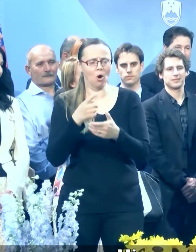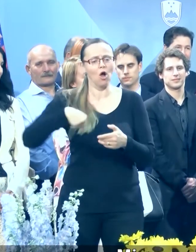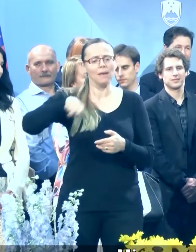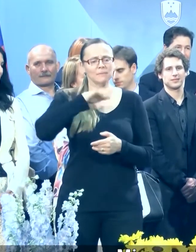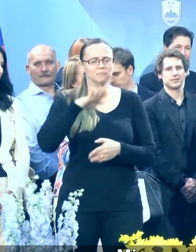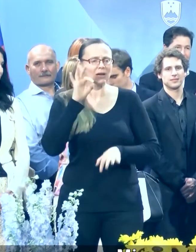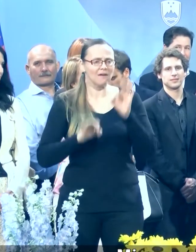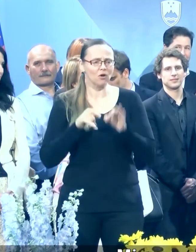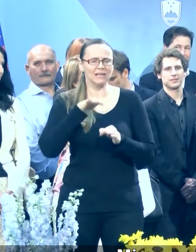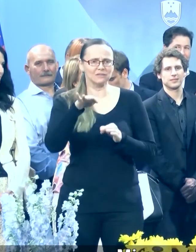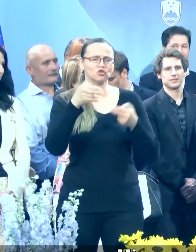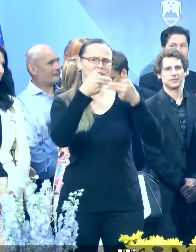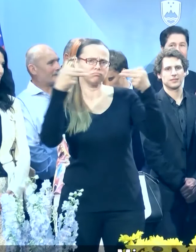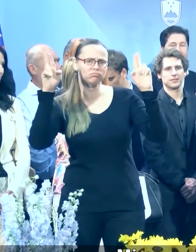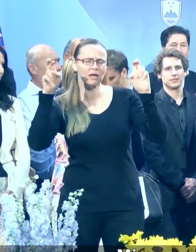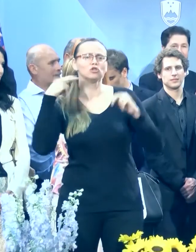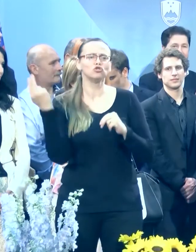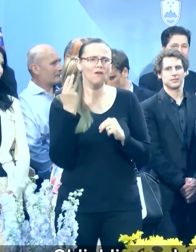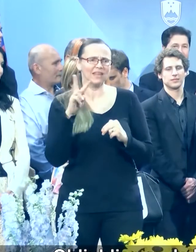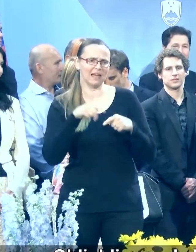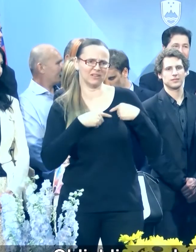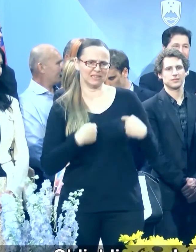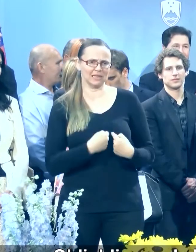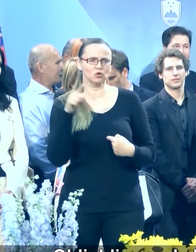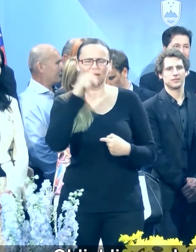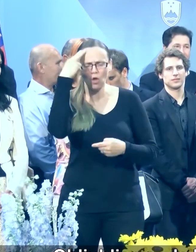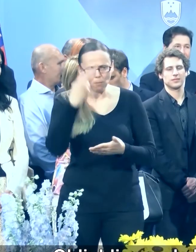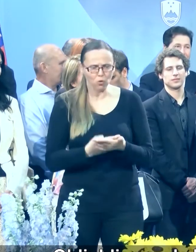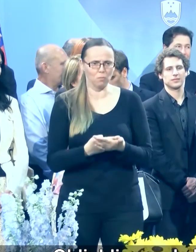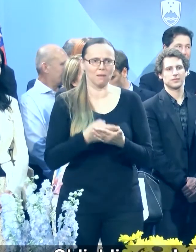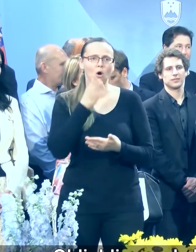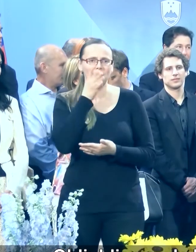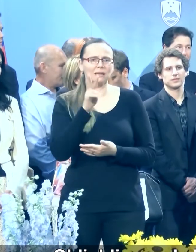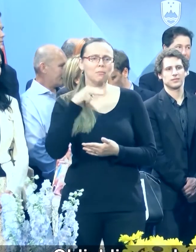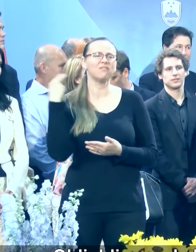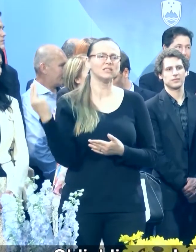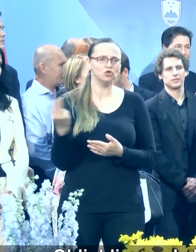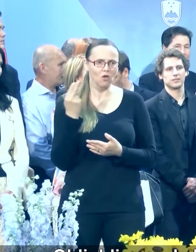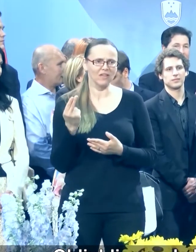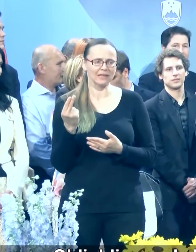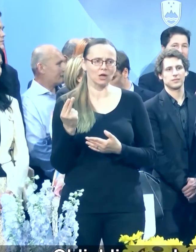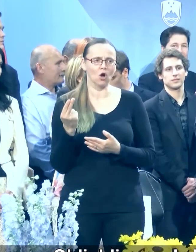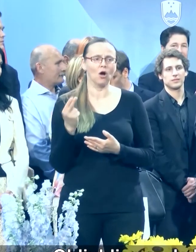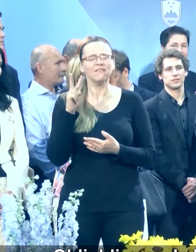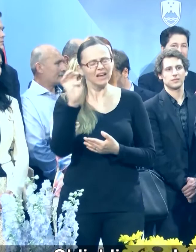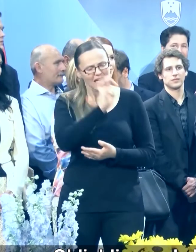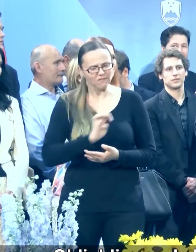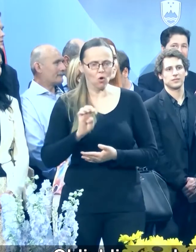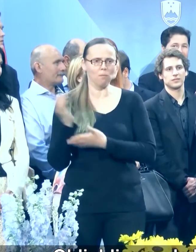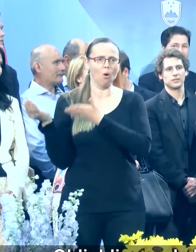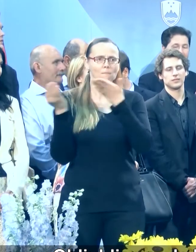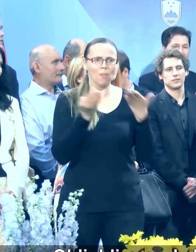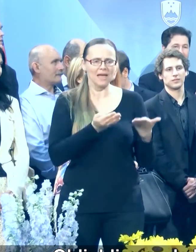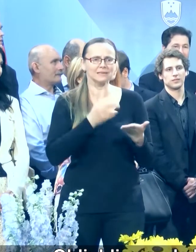volitve odšli s sloganom Slovenija v srcu in obljubljamo, da bomo v Evropo